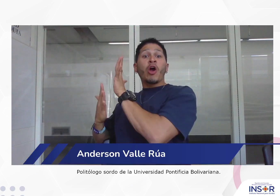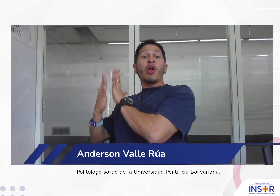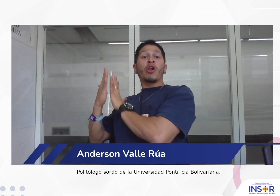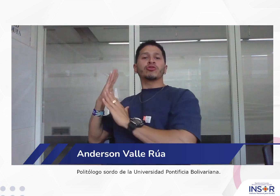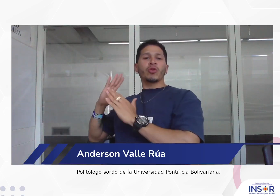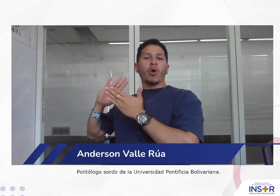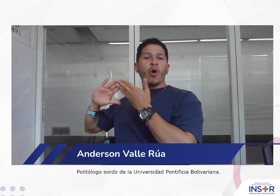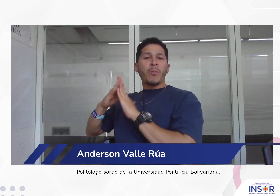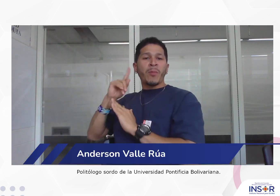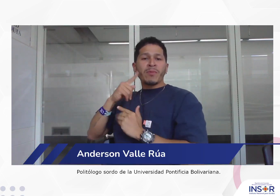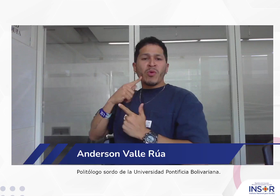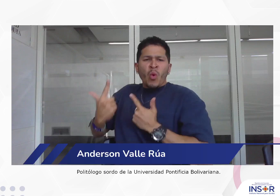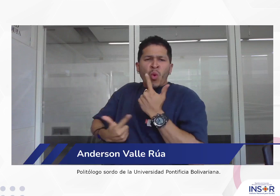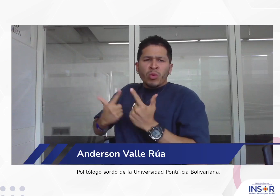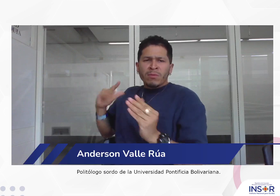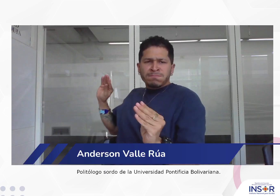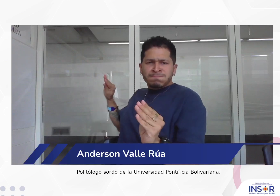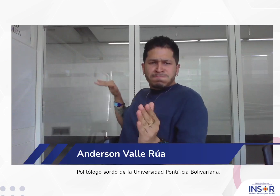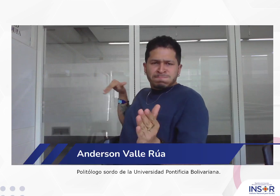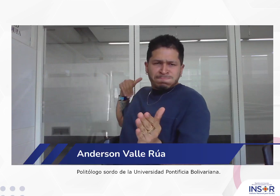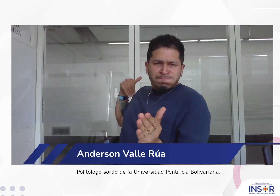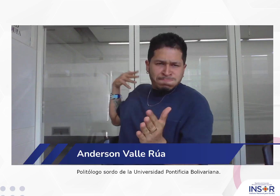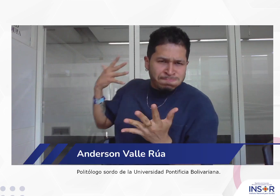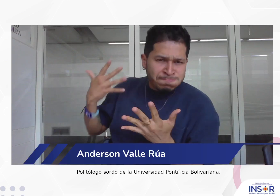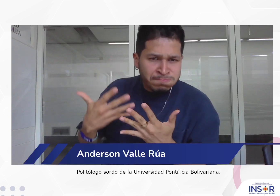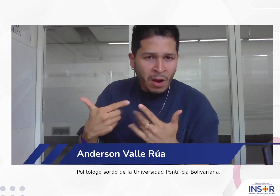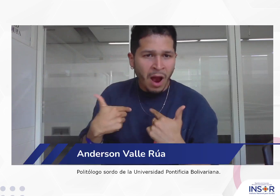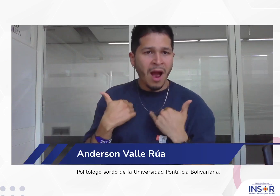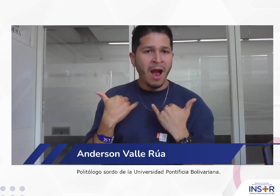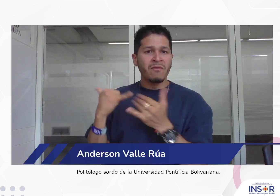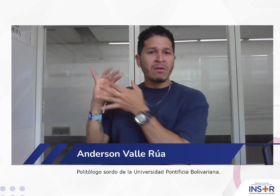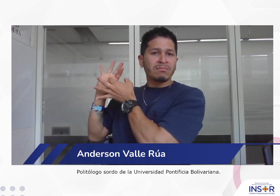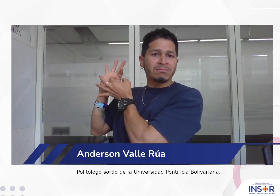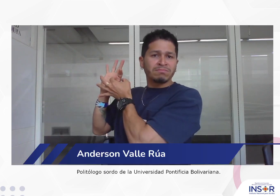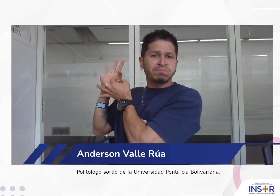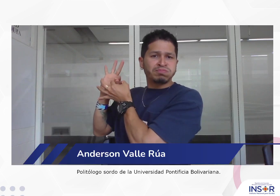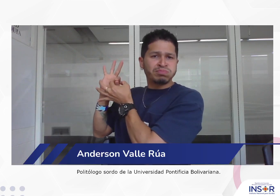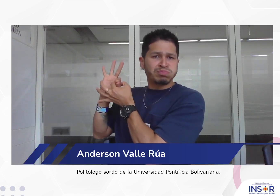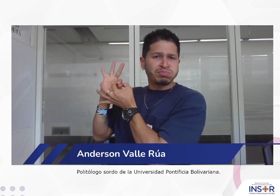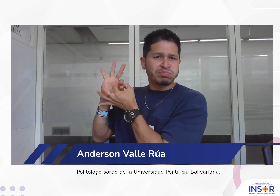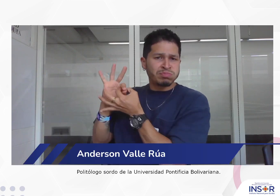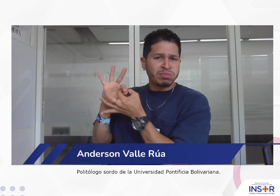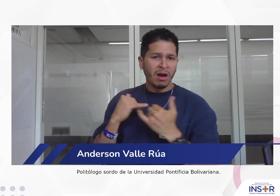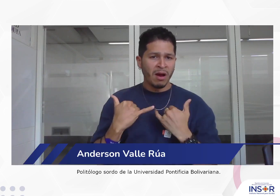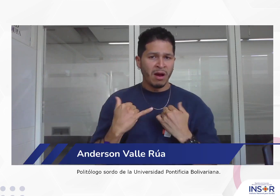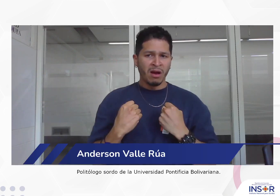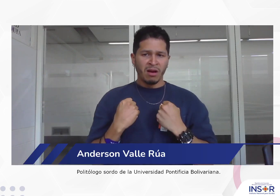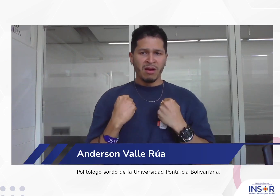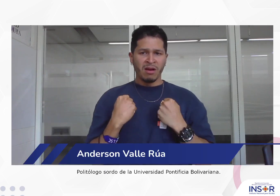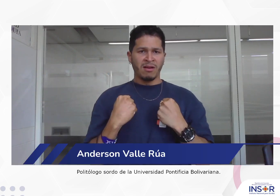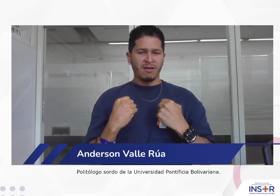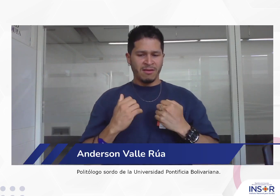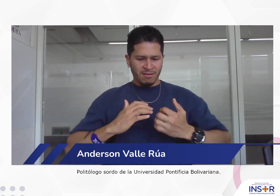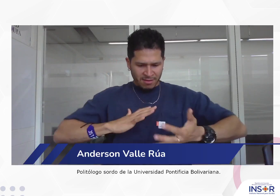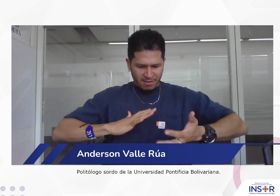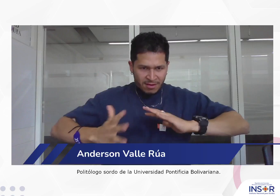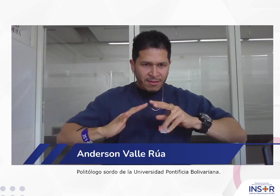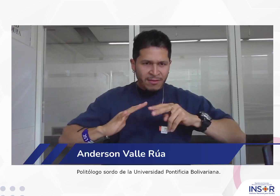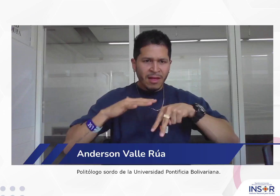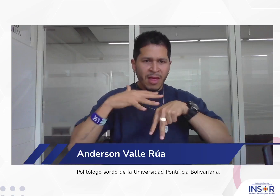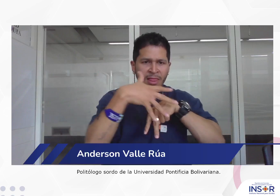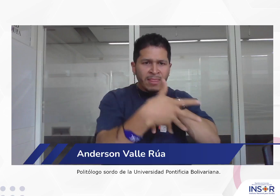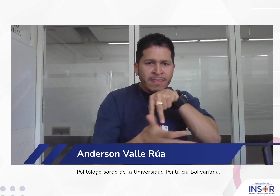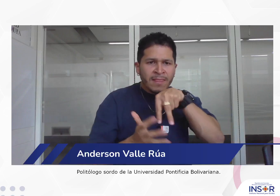muy hermoso poder tener ese reconocimiento con esta bandera de las luchas de la comunidad sorda que se han